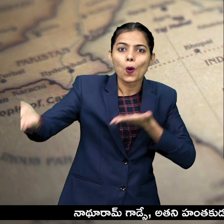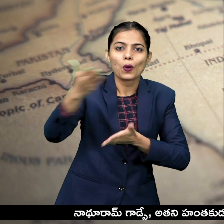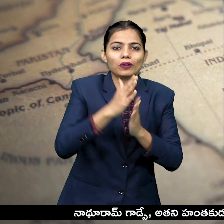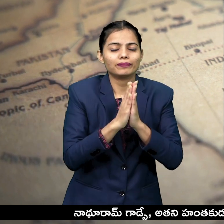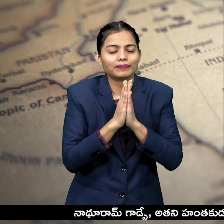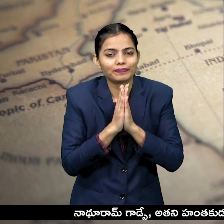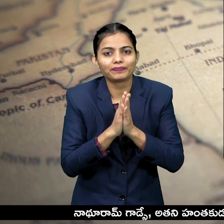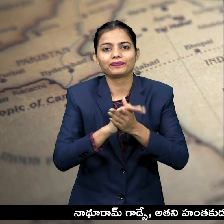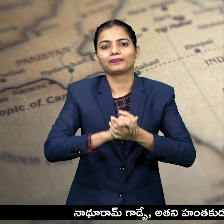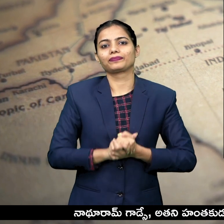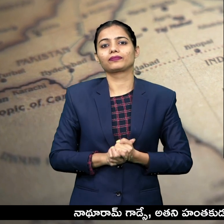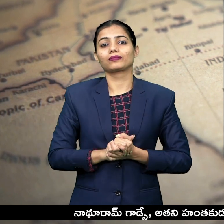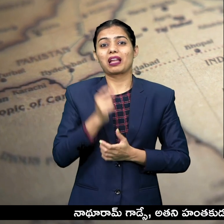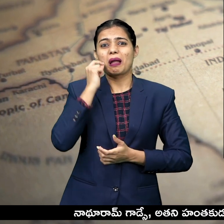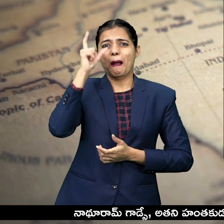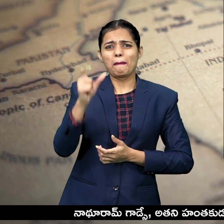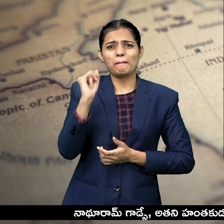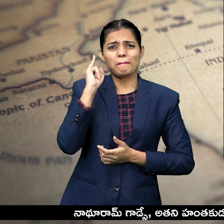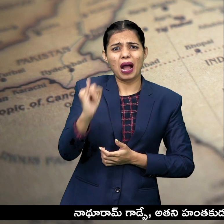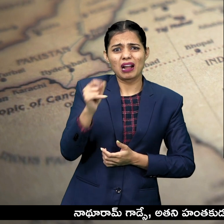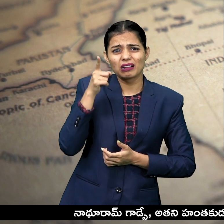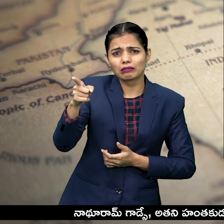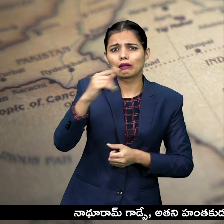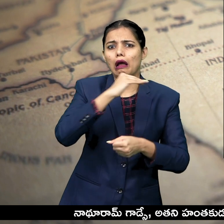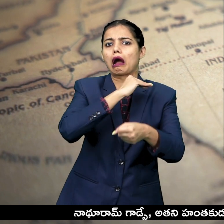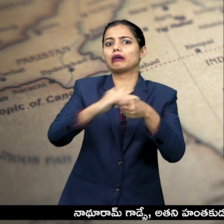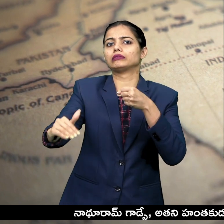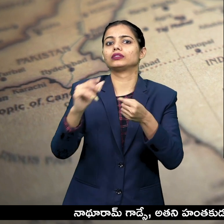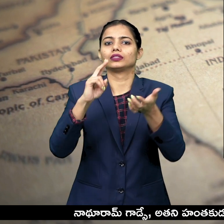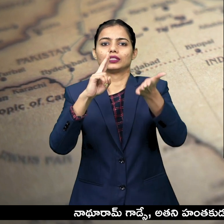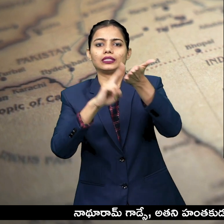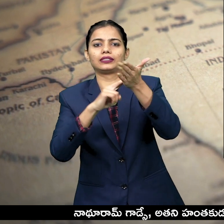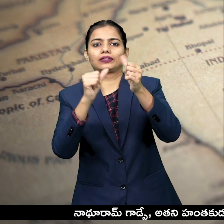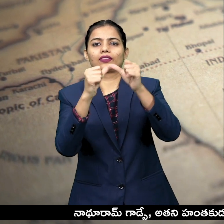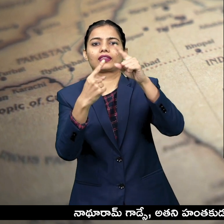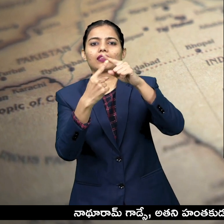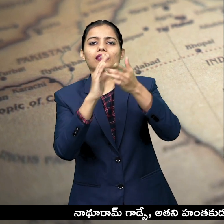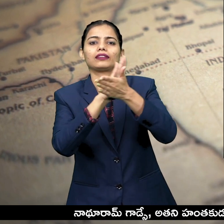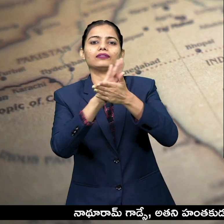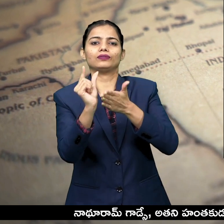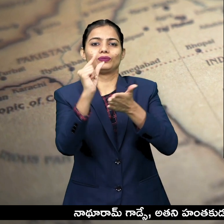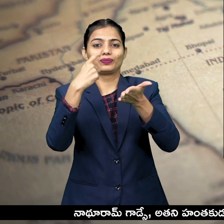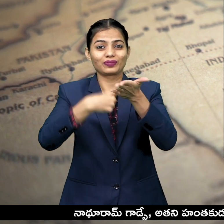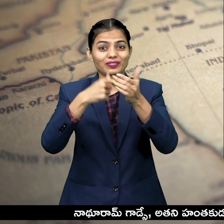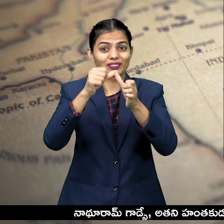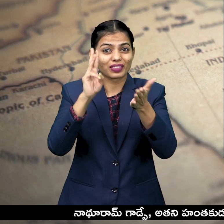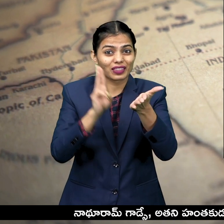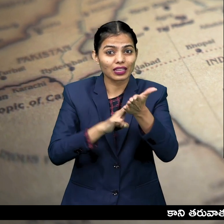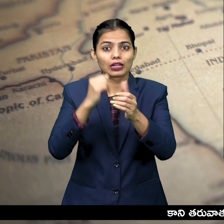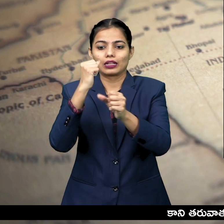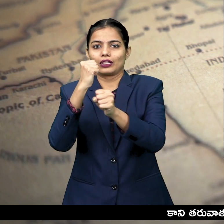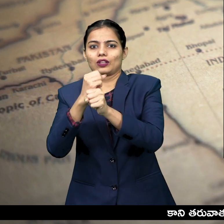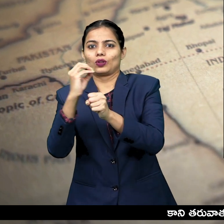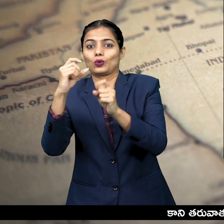నాథూరామ్ గాడ్సే అతని హంతకుడు. వెంటనే సంఘటనా స్థలం నుండి పారిపోయాడు. కాని